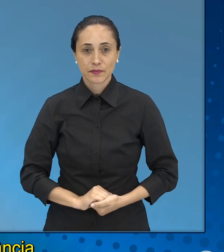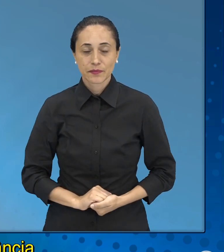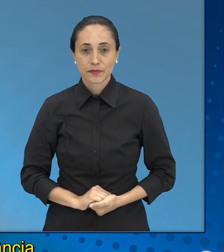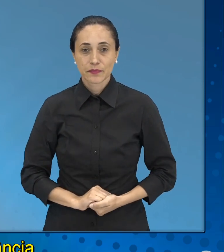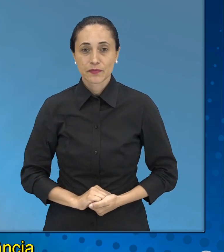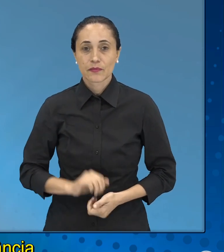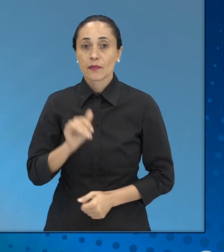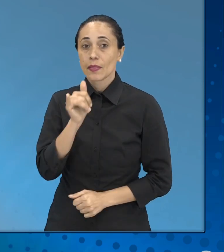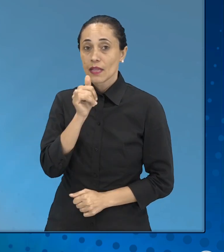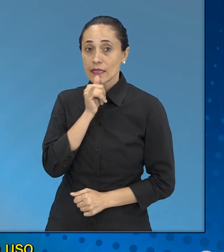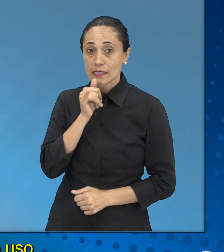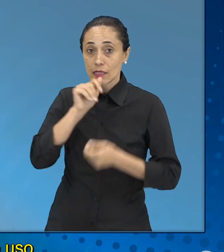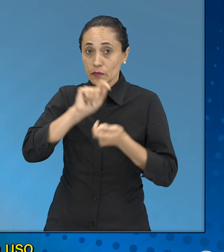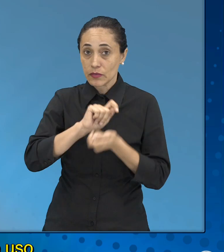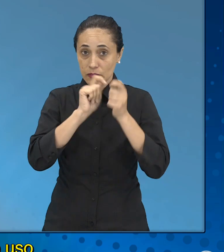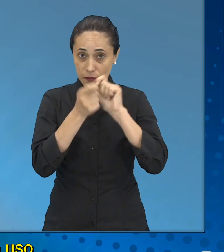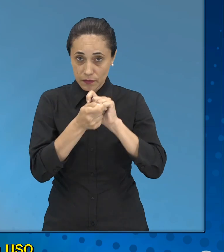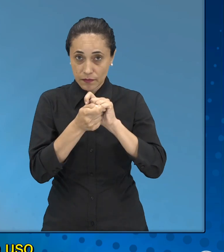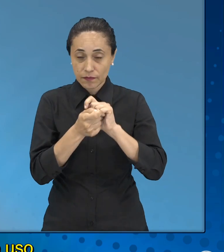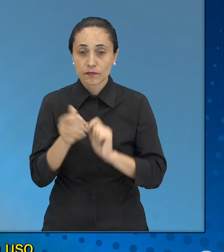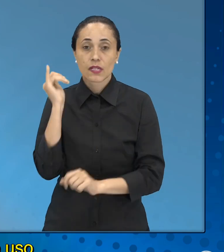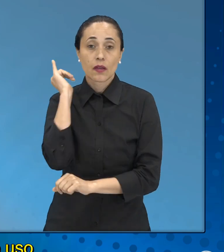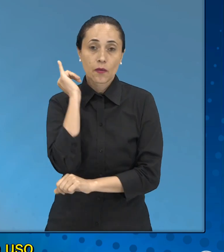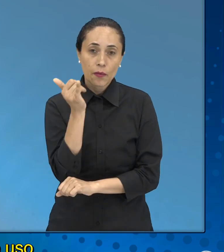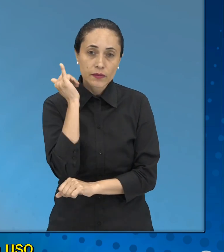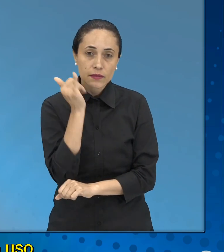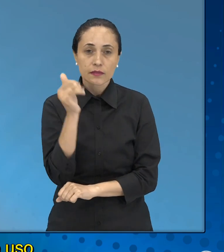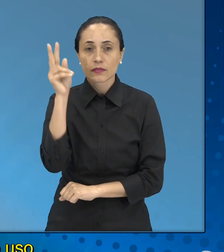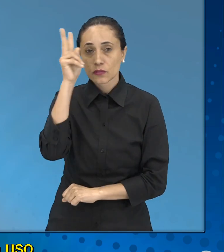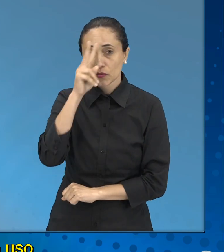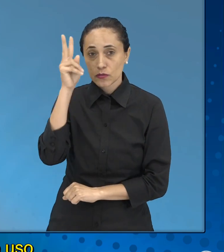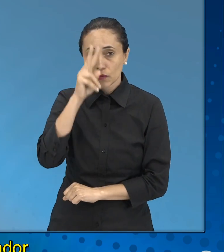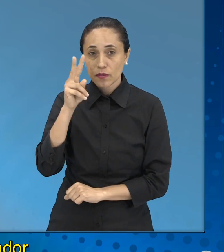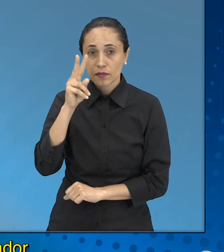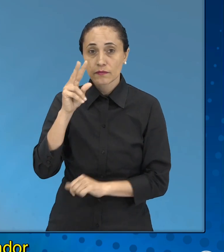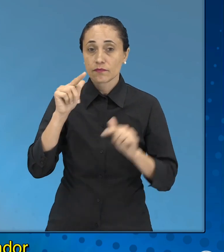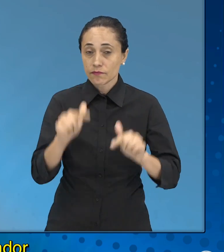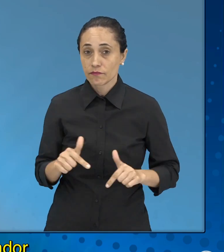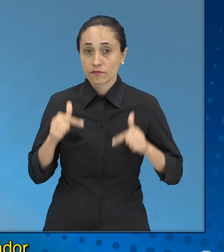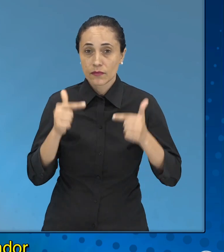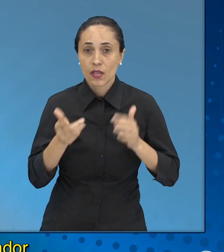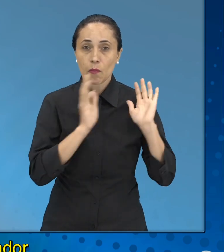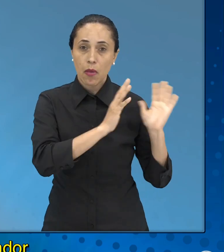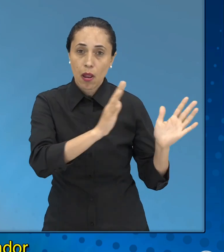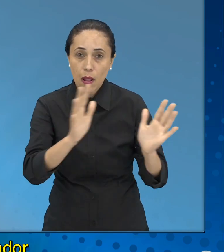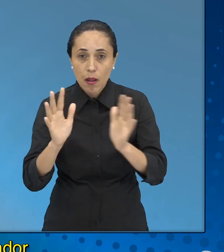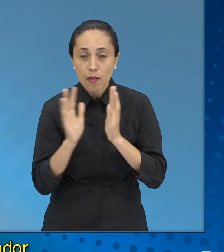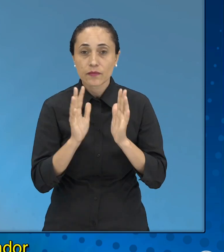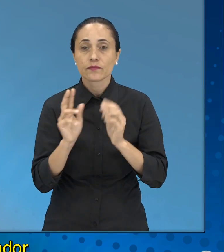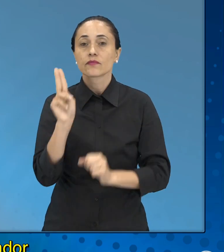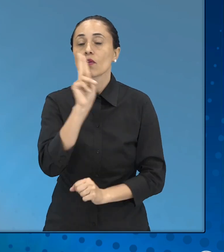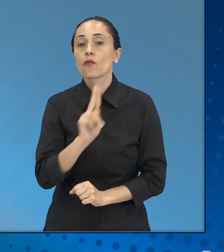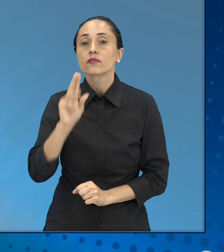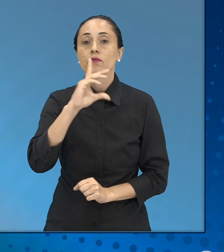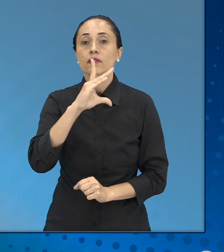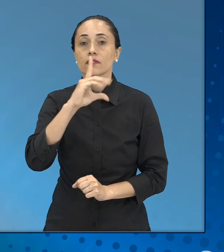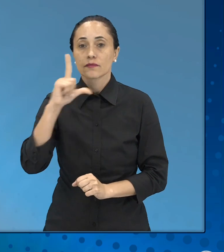para crianças. Como exemplo de uso na interpretação, utilizei o classificador